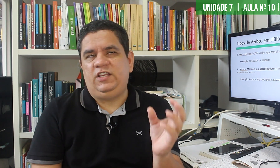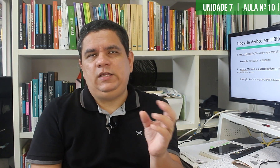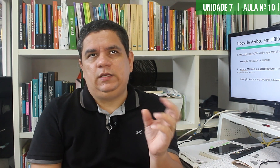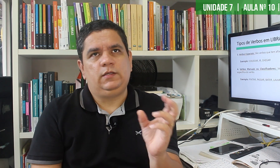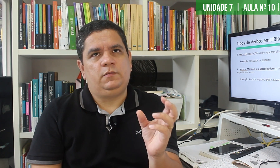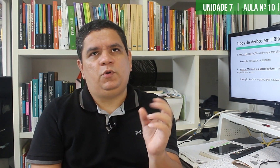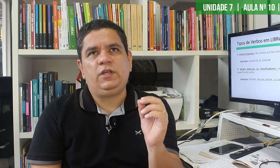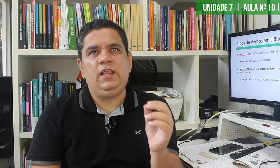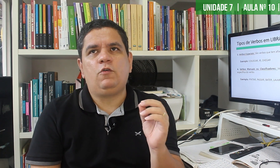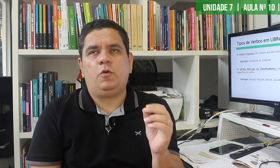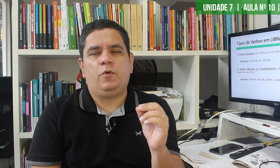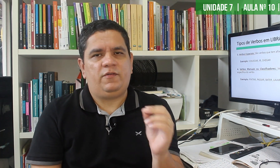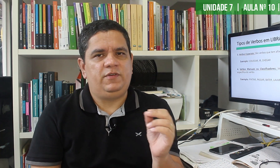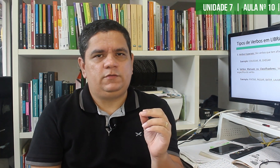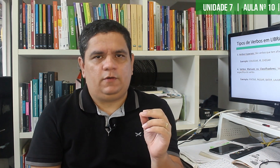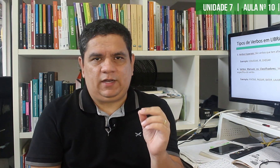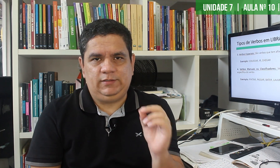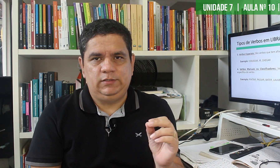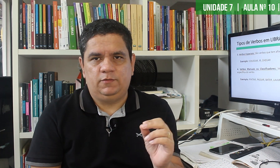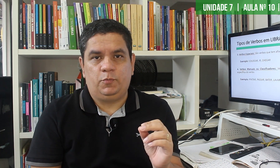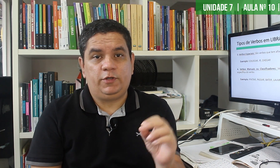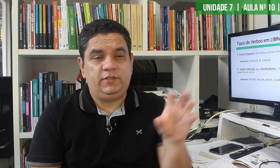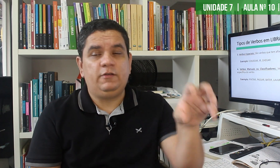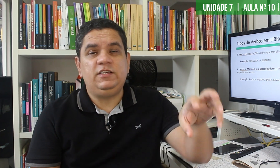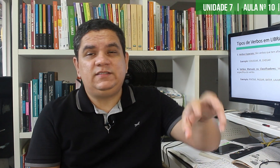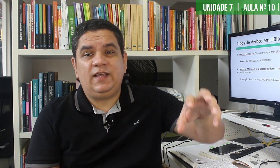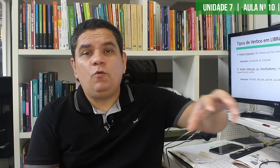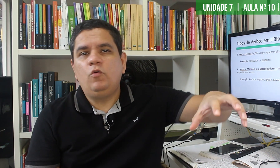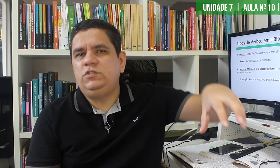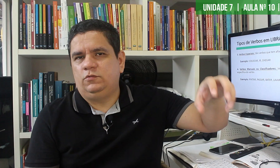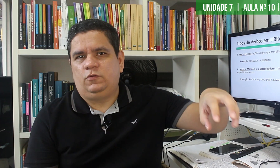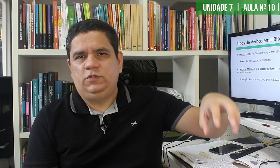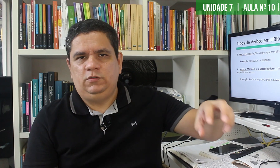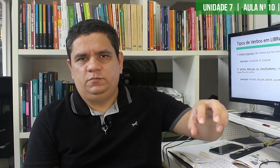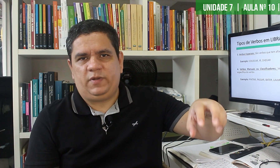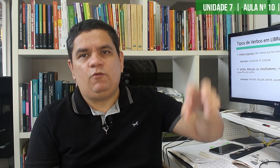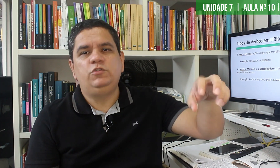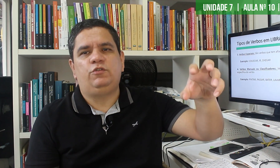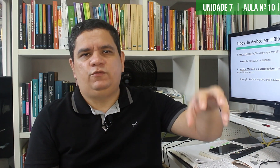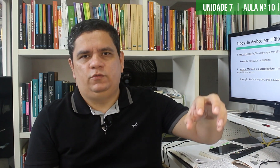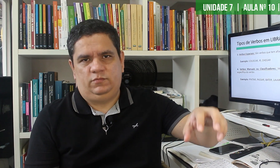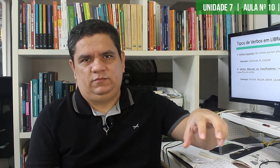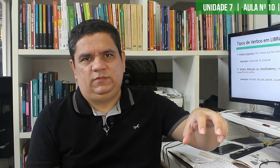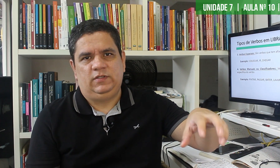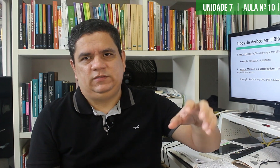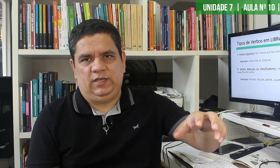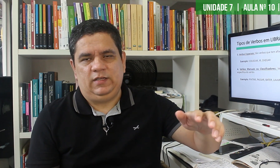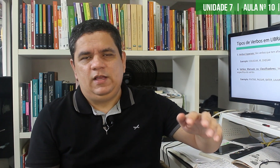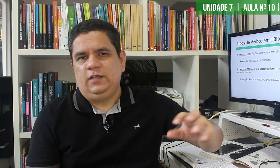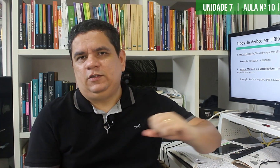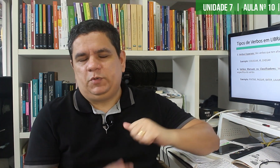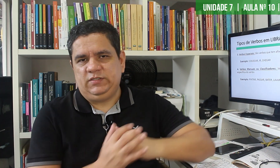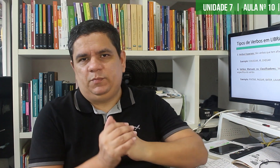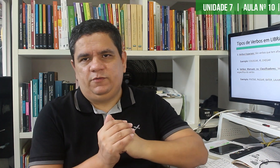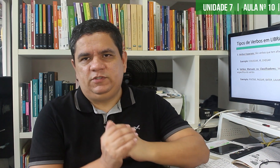ir? Por que ele incorpora fixo locativo? Porque eu tenho que dizer aonde eu estou indo, para onde eu vou, tá? Então, por exemplo, eu vou dizer